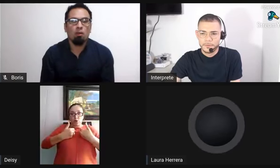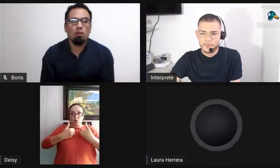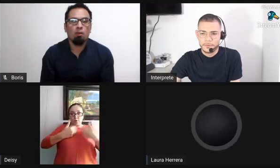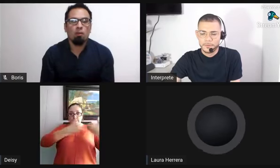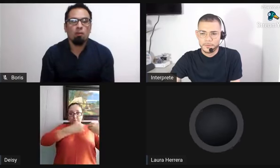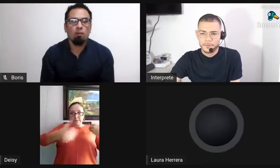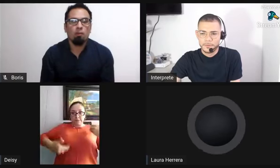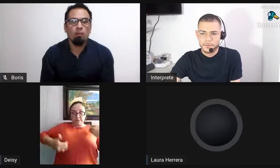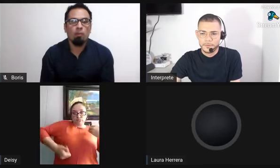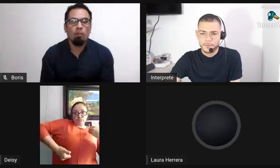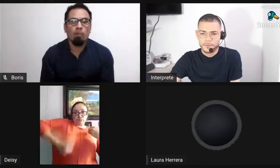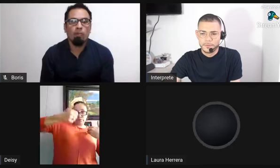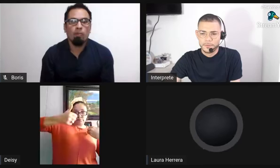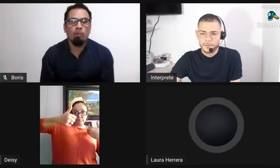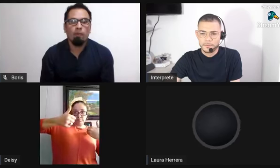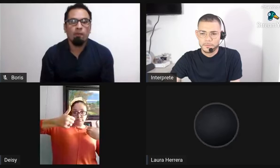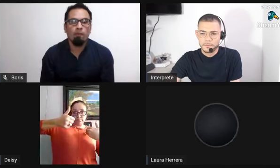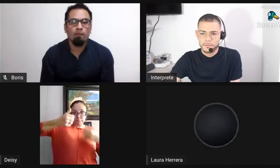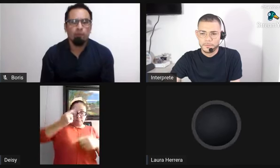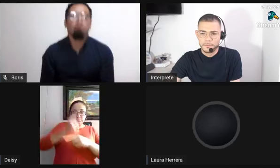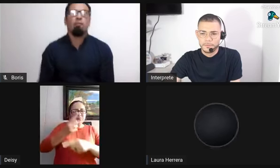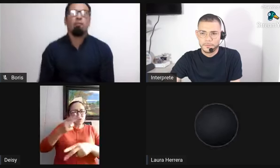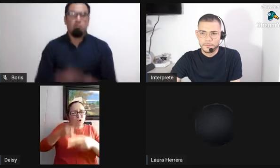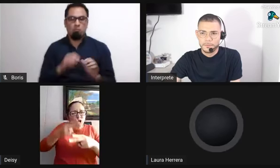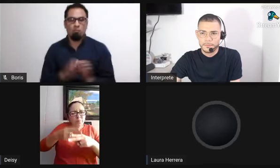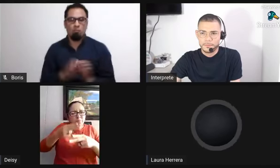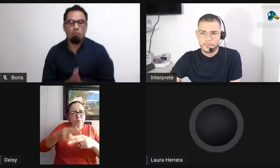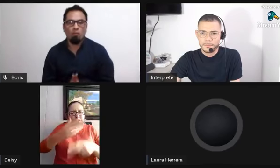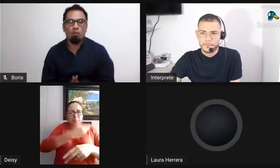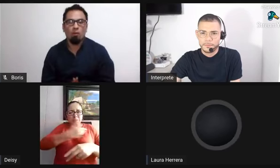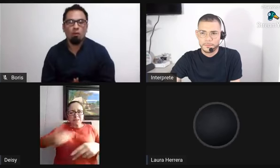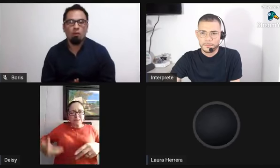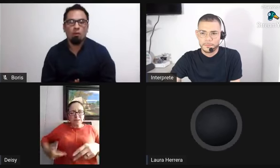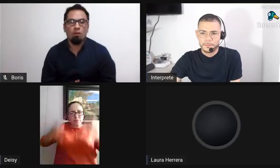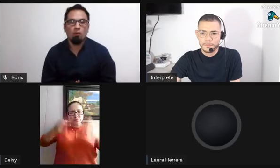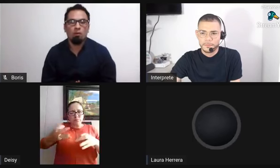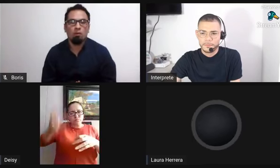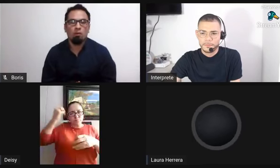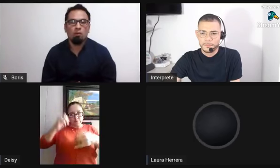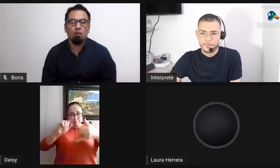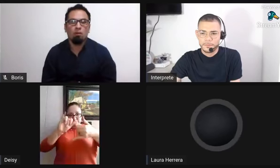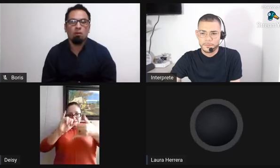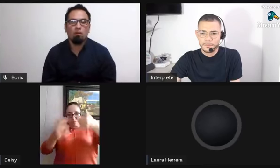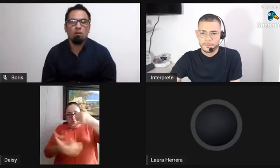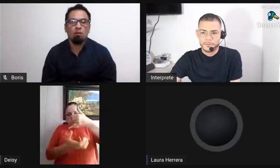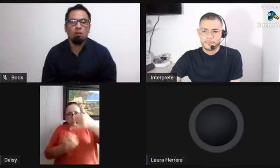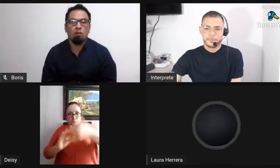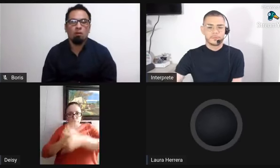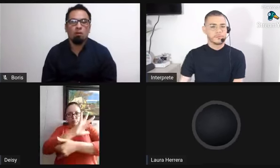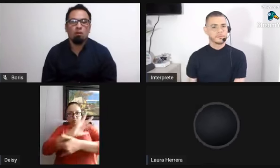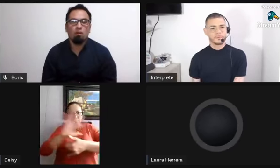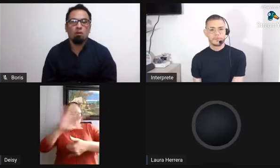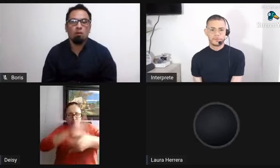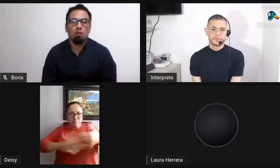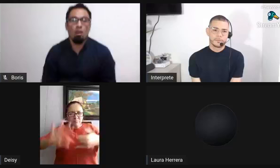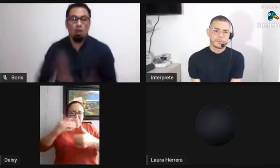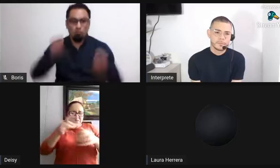centralista, la cual tenía una sola constitución en cabeza de un solo presidente. ¿Quién era el presidente en esa época? En